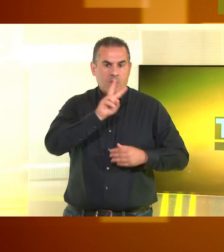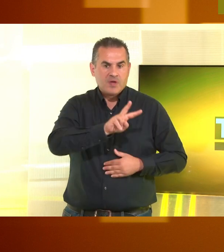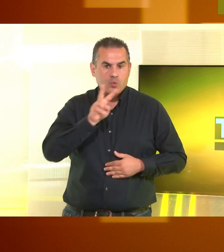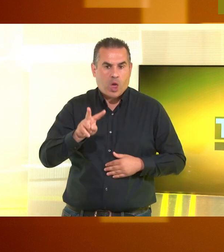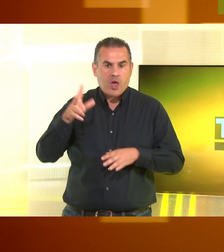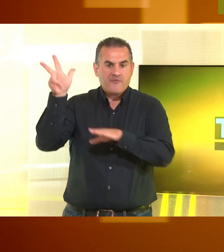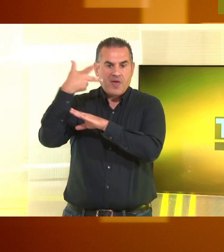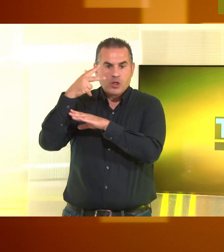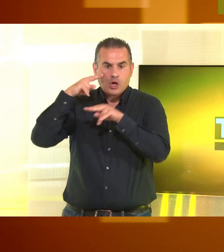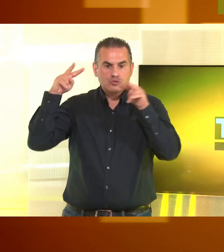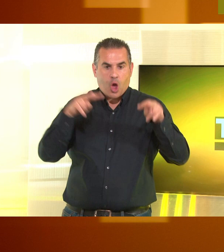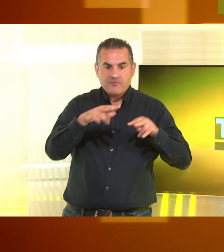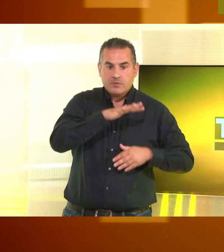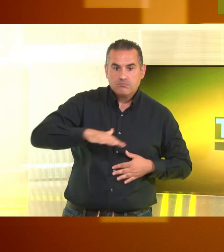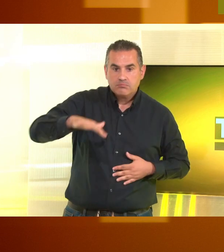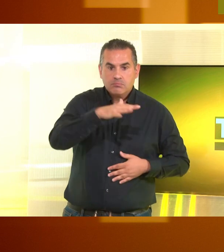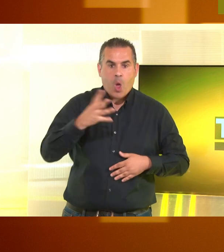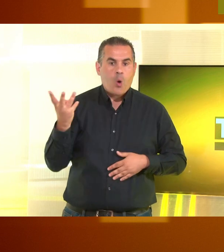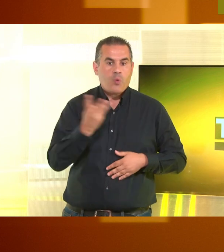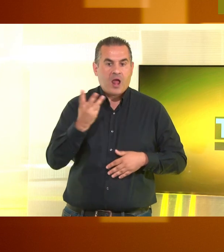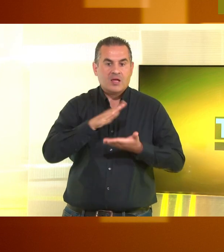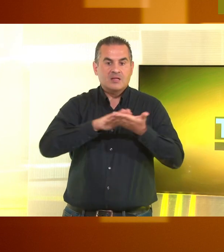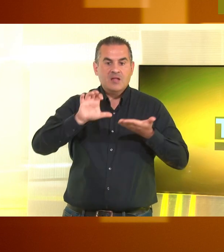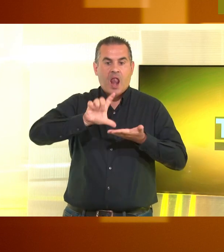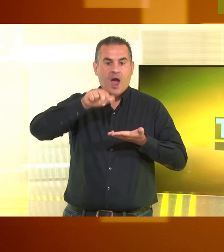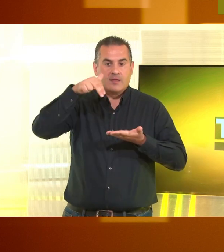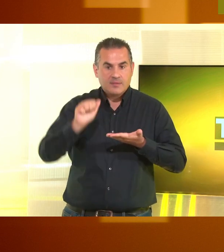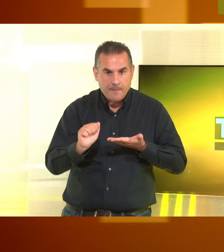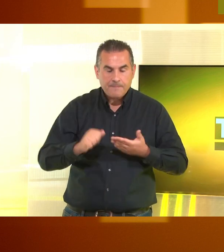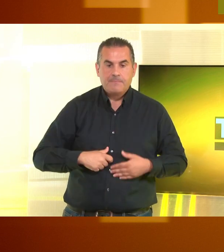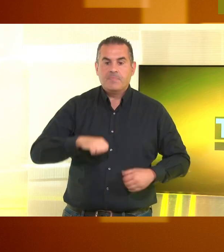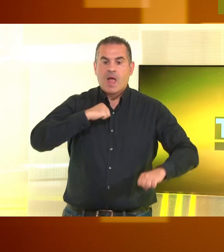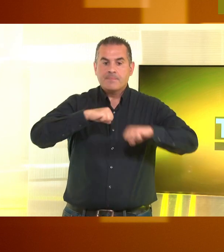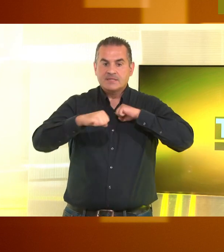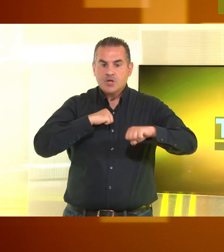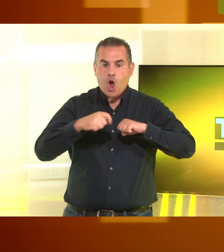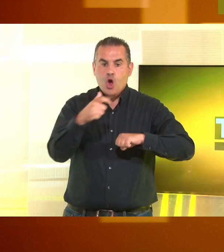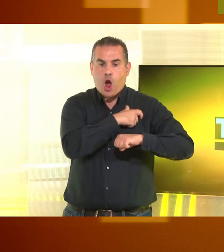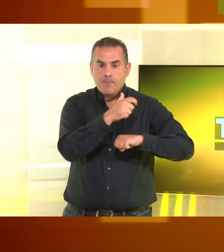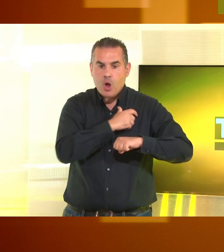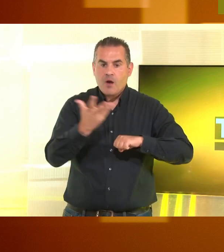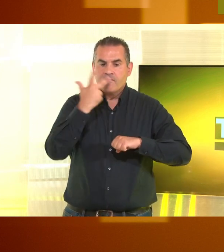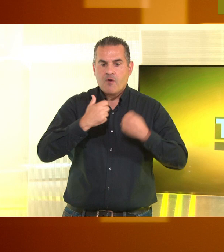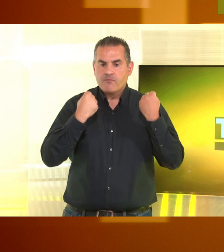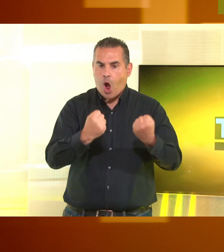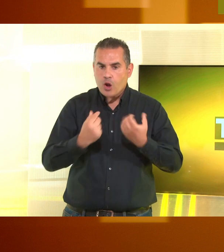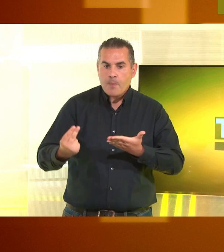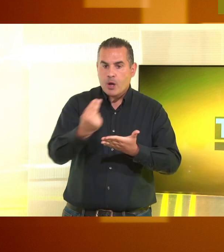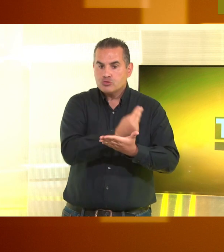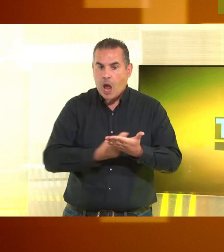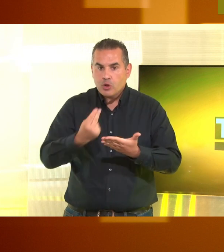dall'amministrazione comunale per dare risposte concrete e rapide all'esigenza di pubblica sicurezza e di controllo della